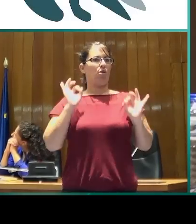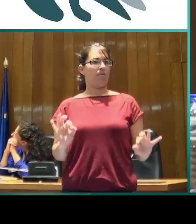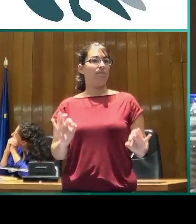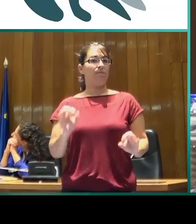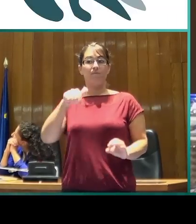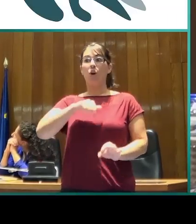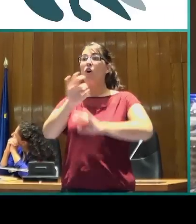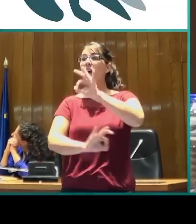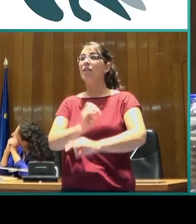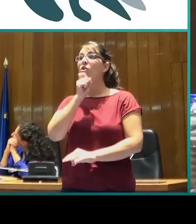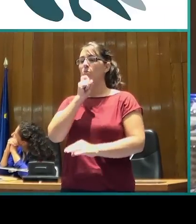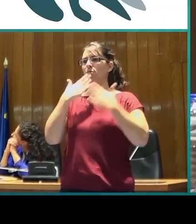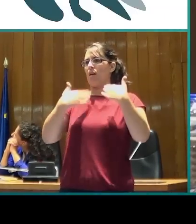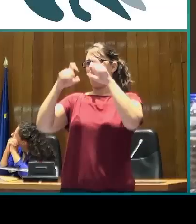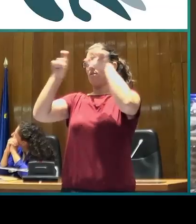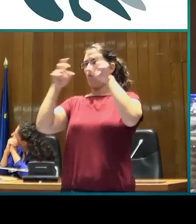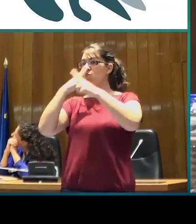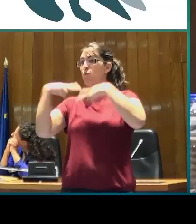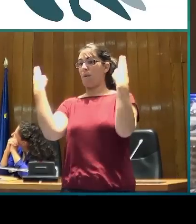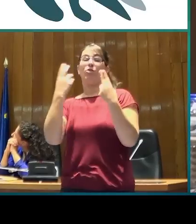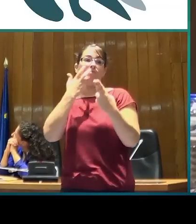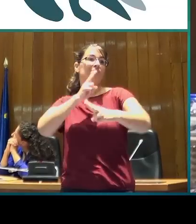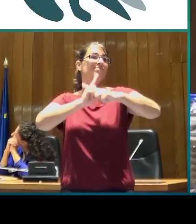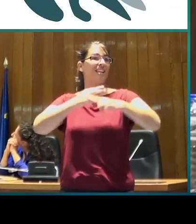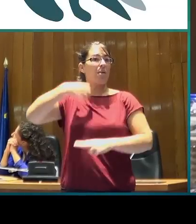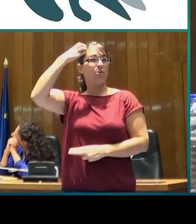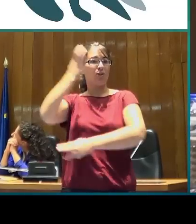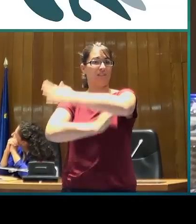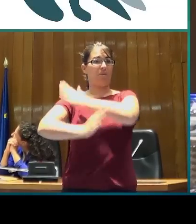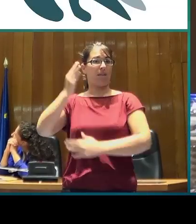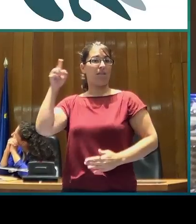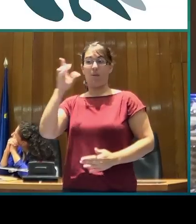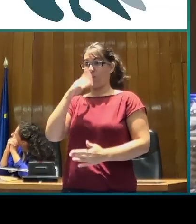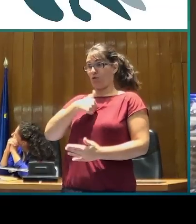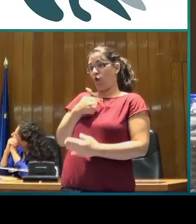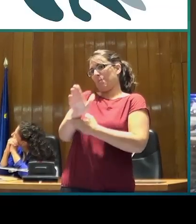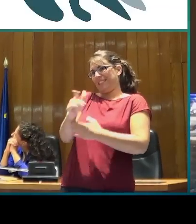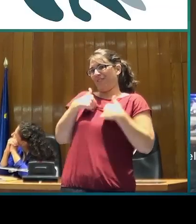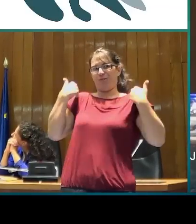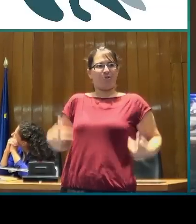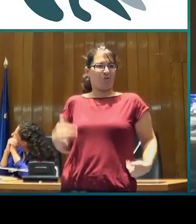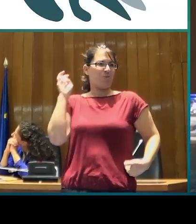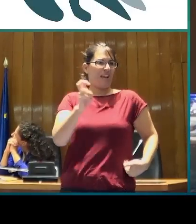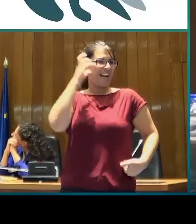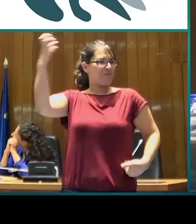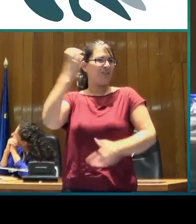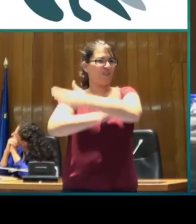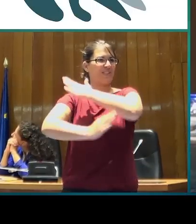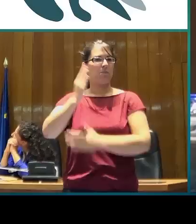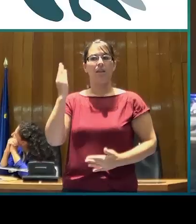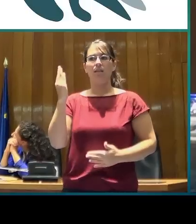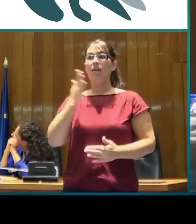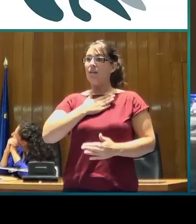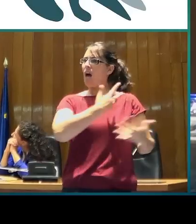organizado por un organismo público como es el Real Patronato sobre Discapacidad, al que hoy aquí represento. Asesorados por el